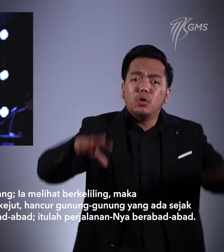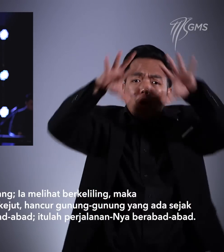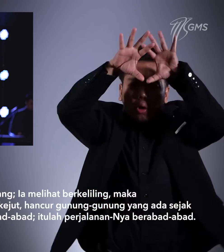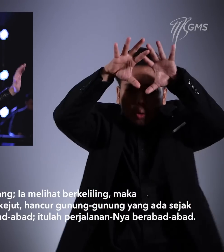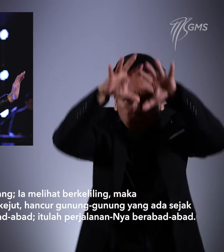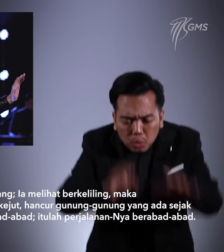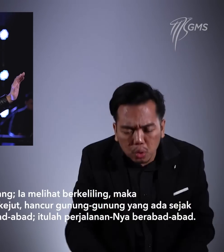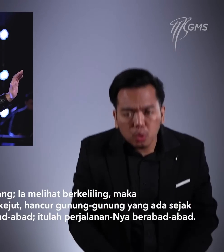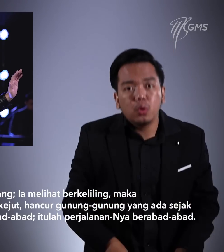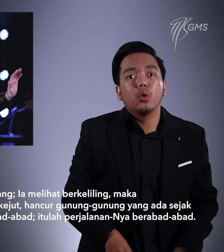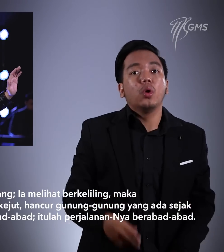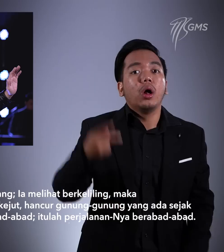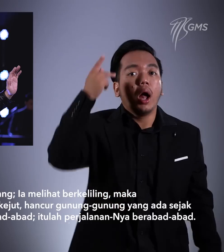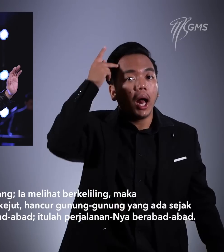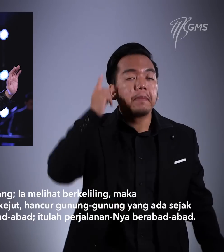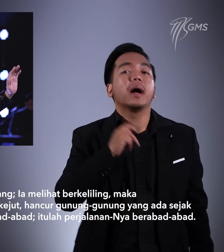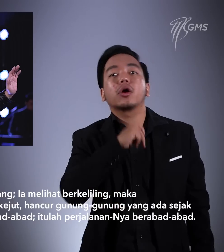Habakuk mikirkan Yosua.